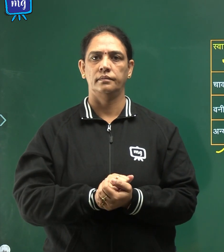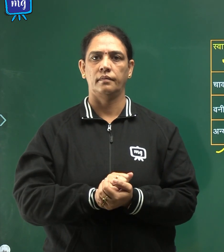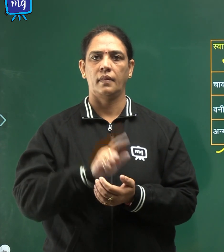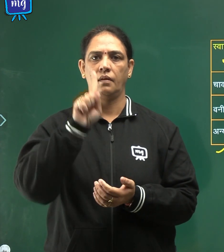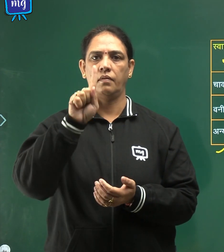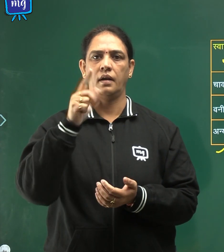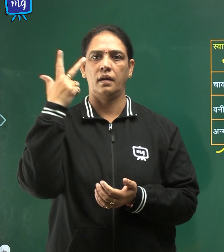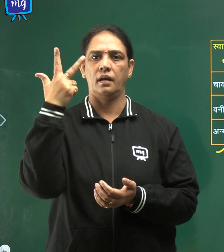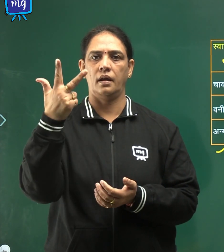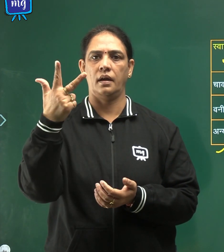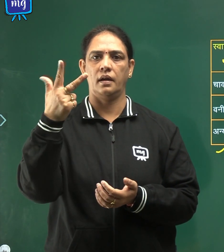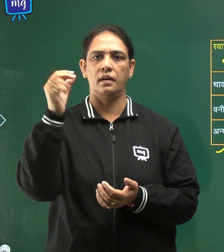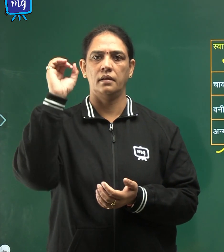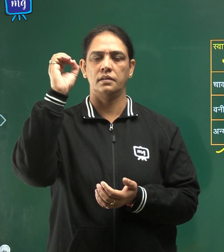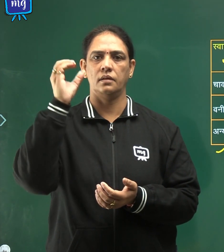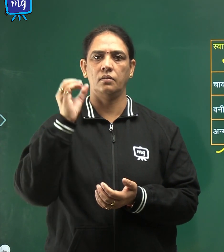180 डिग्री